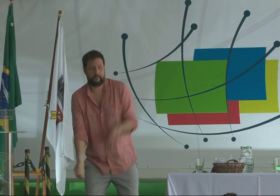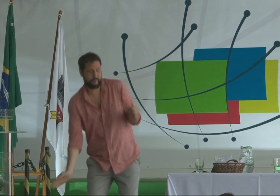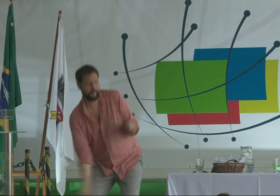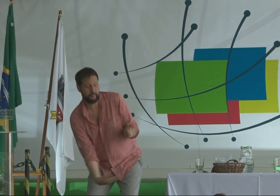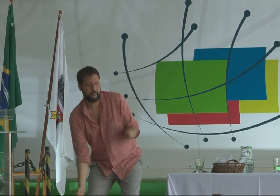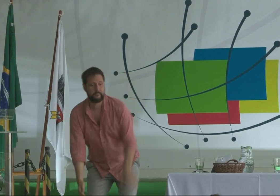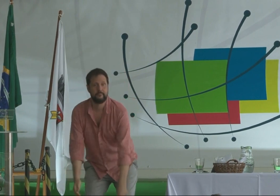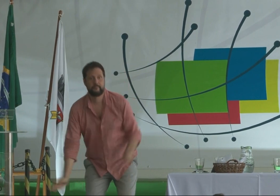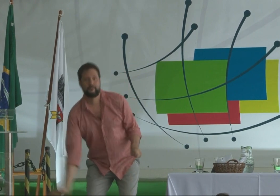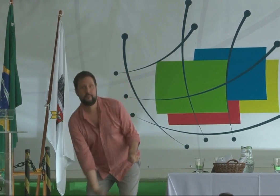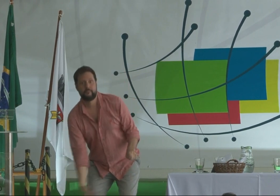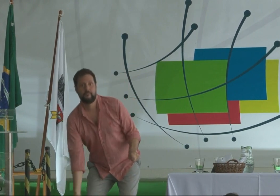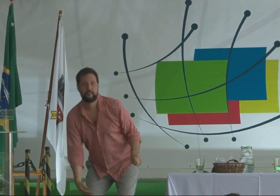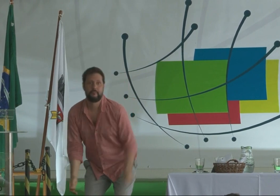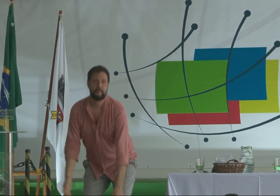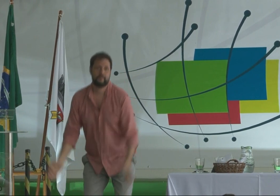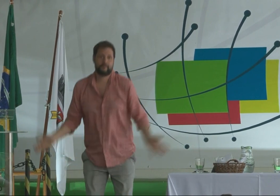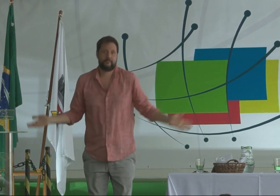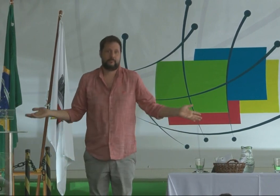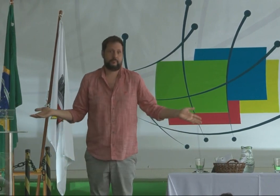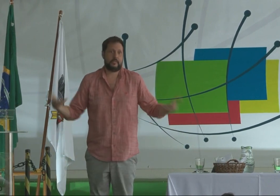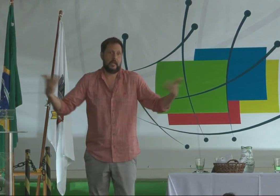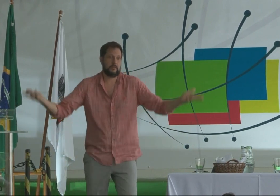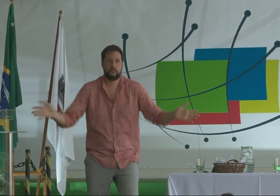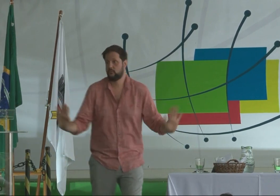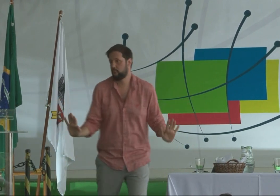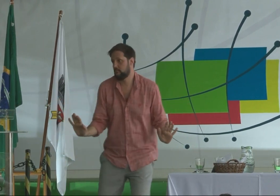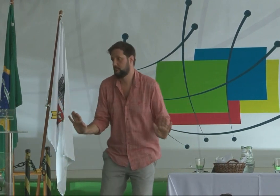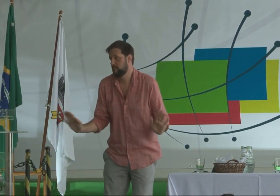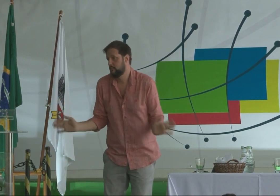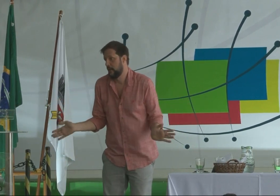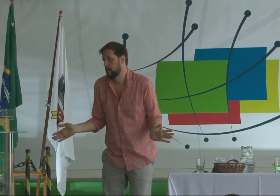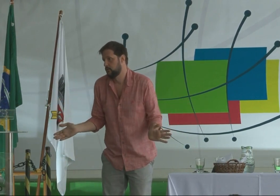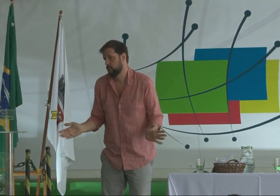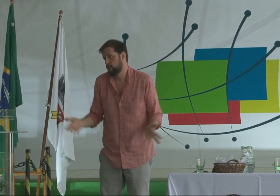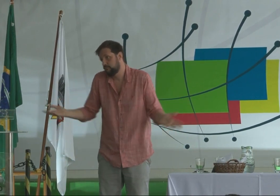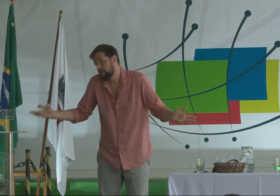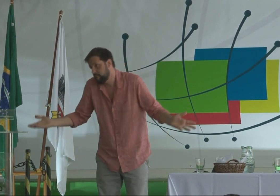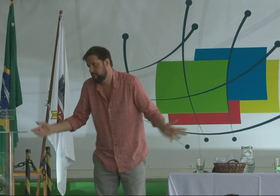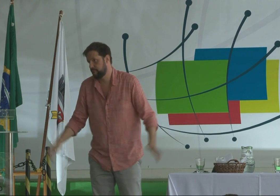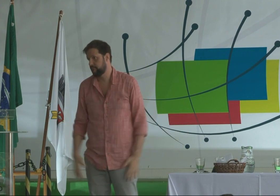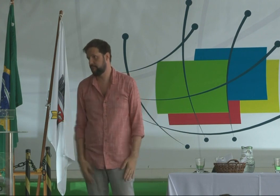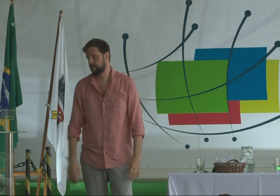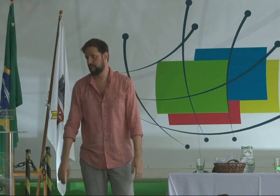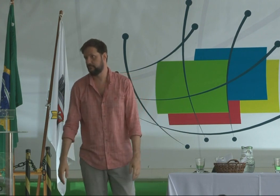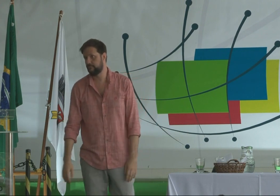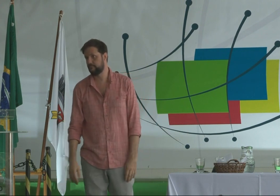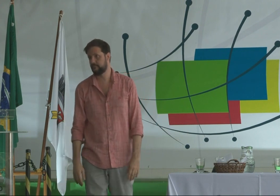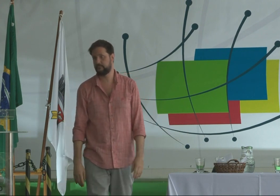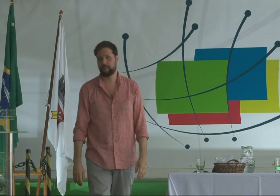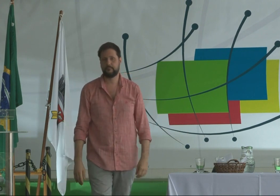formação? E aí, o vai se jogando debaixo do pão? As coisas vão acontecer, ninguém enxerga. Infelizmente, muitas vezes acontece isso.